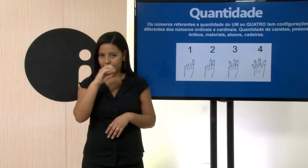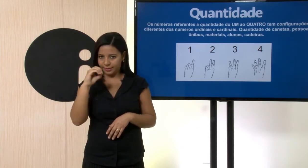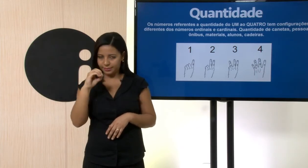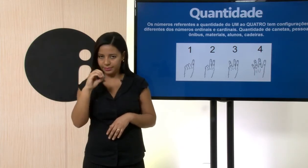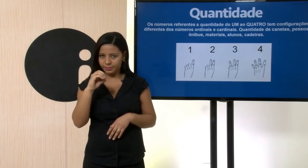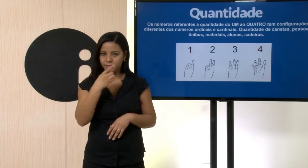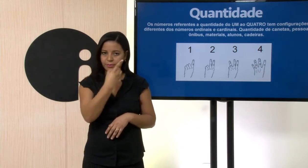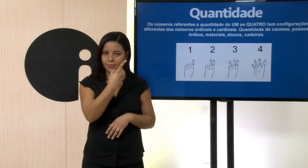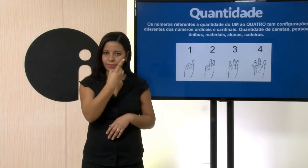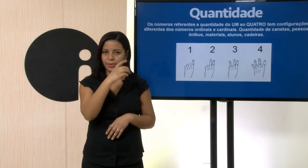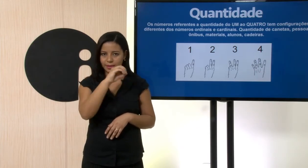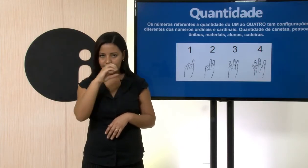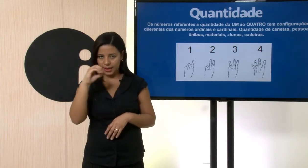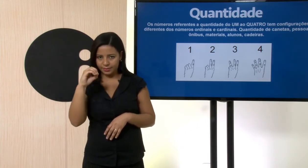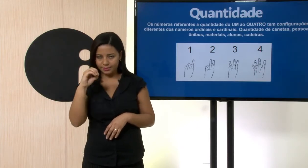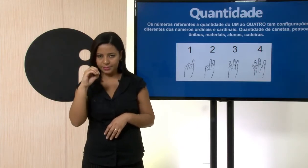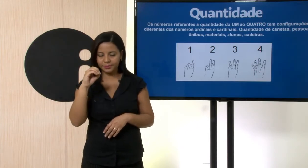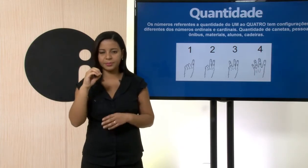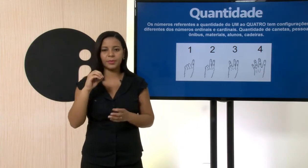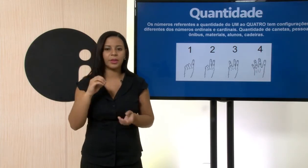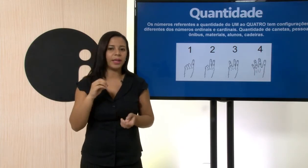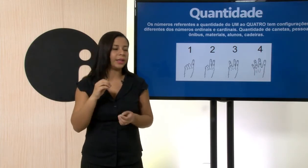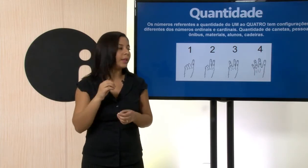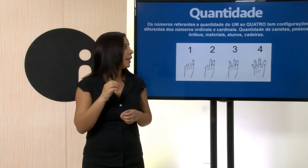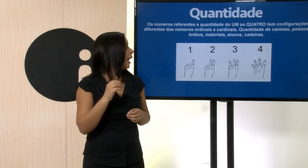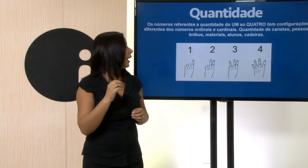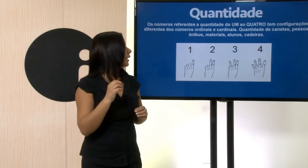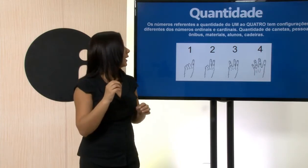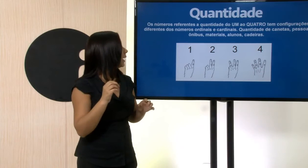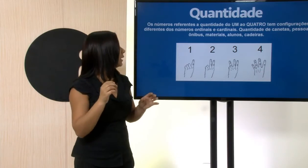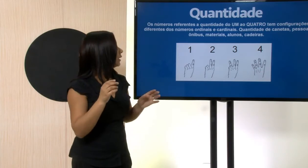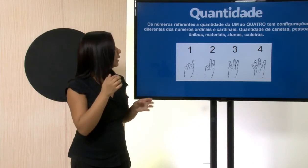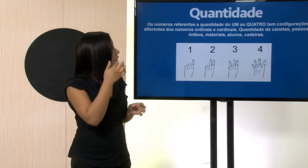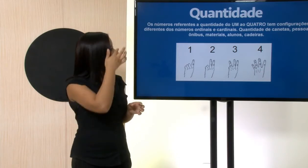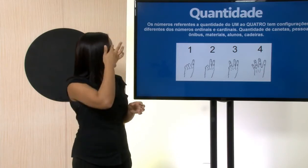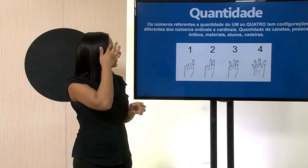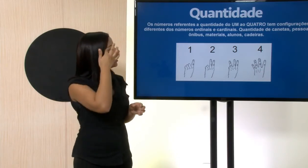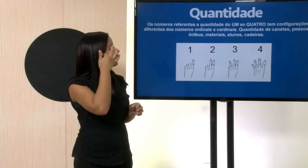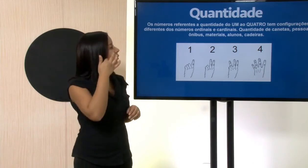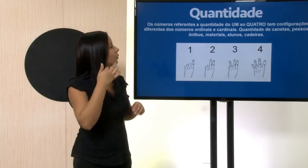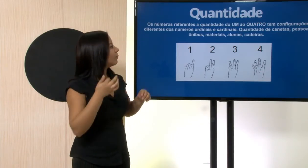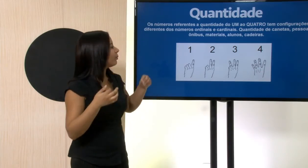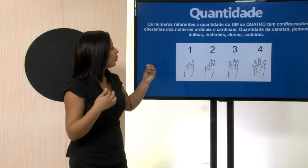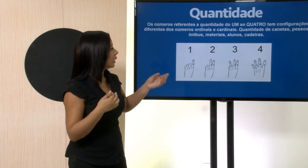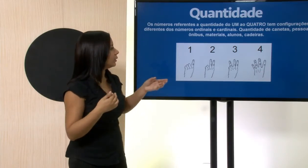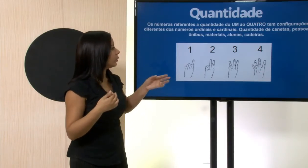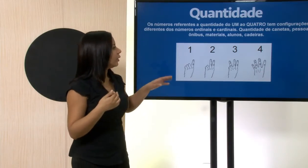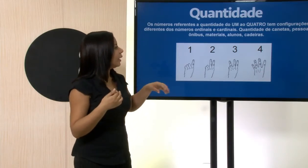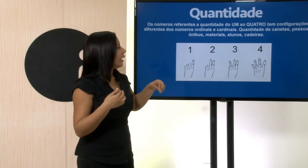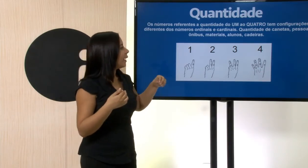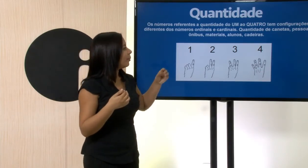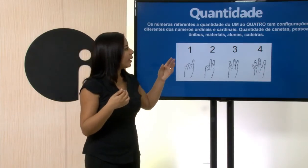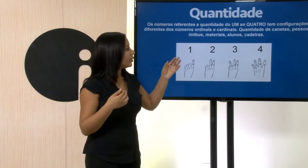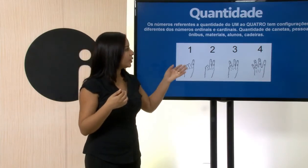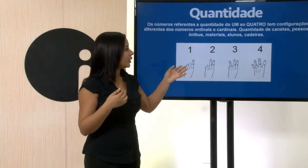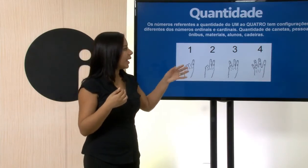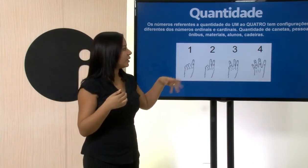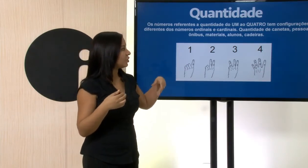100. 100. Ok? Aí ele é utilizado quando? Para quantidades,